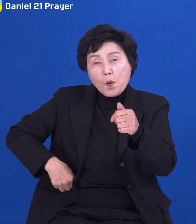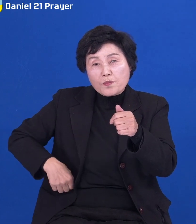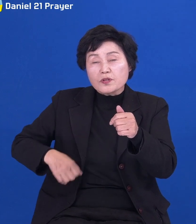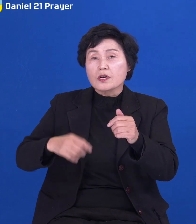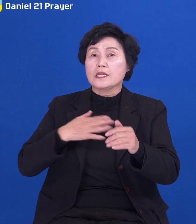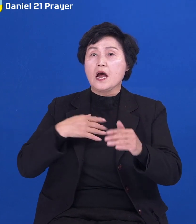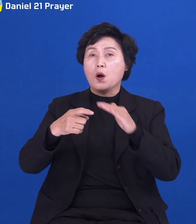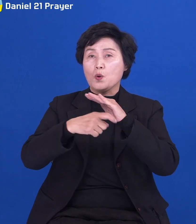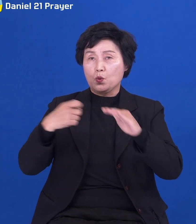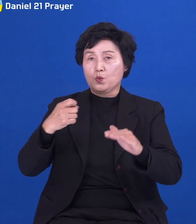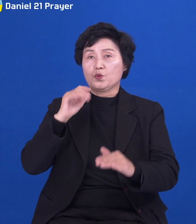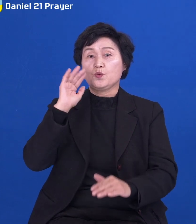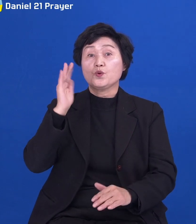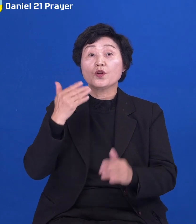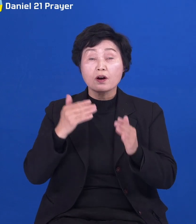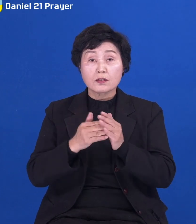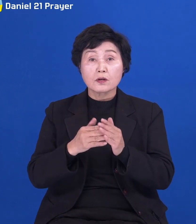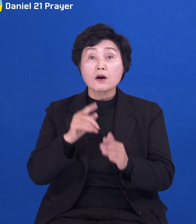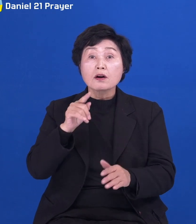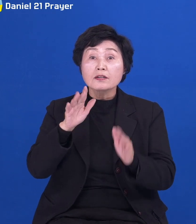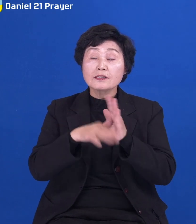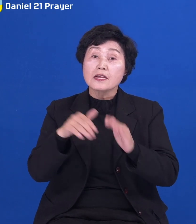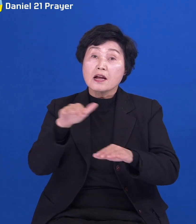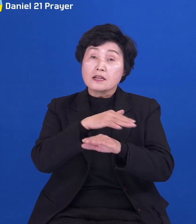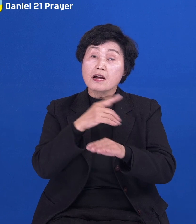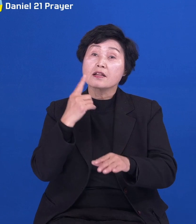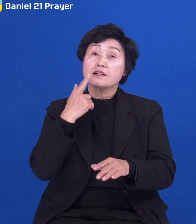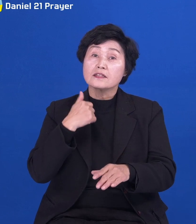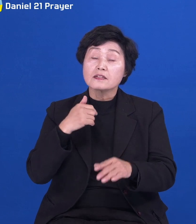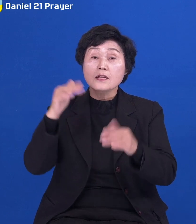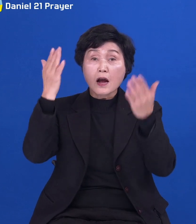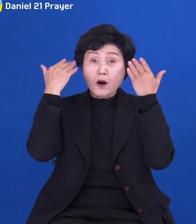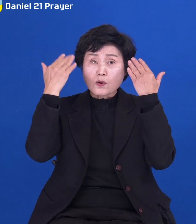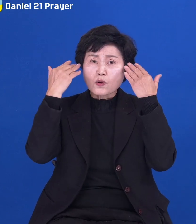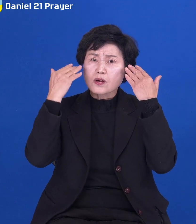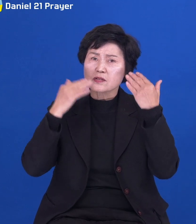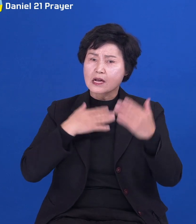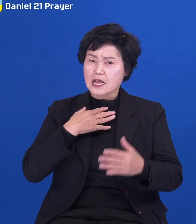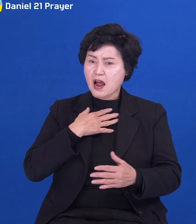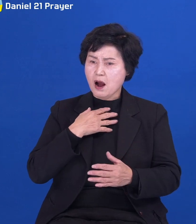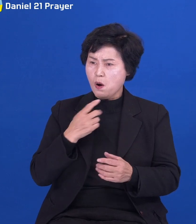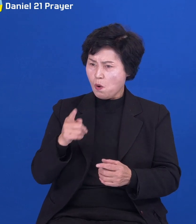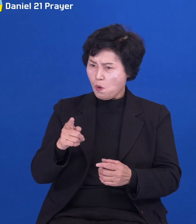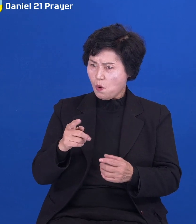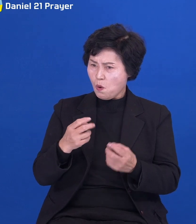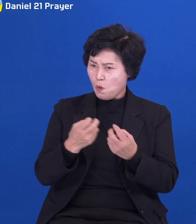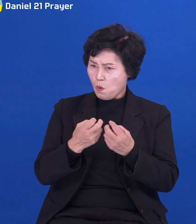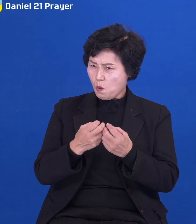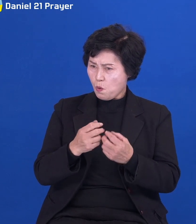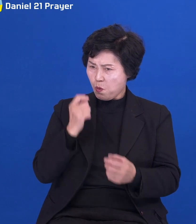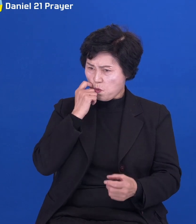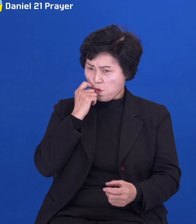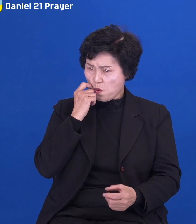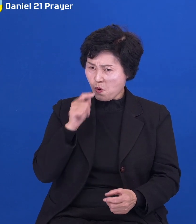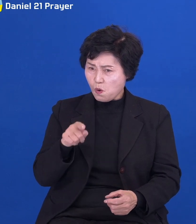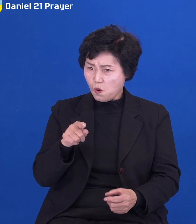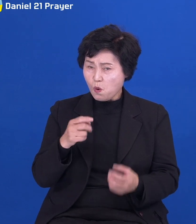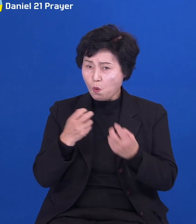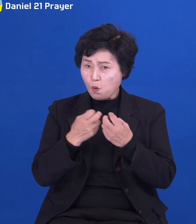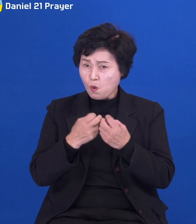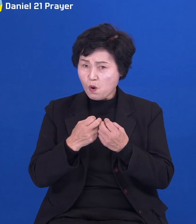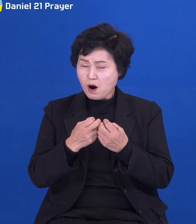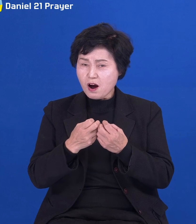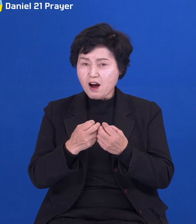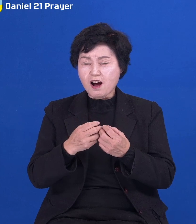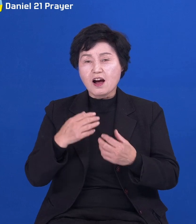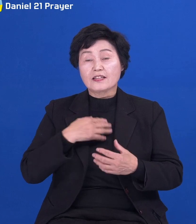제가 다니던 학교에서는 더는 이제 이 아이를 컨트롤할 수 없다고 생각을 하고 저희 의중도 관계없이